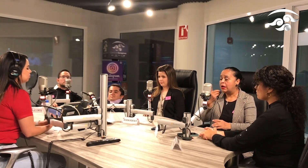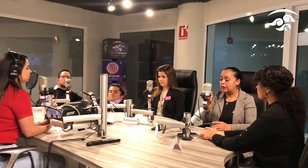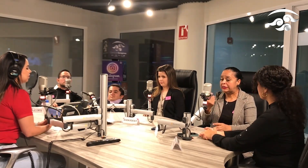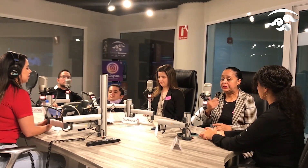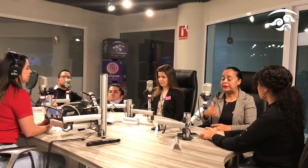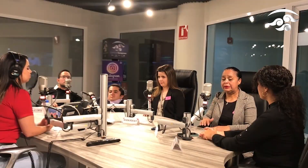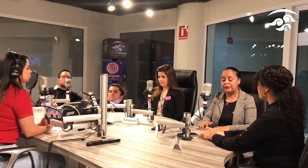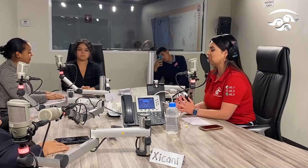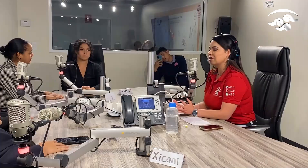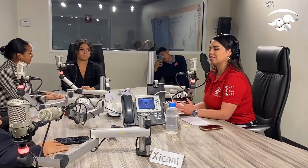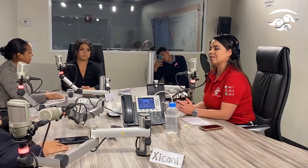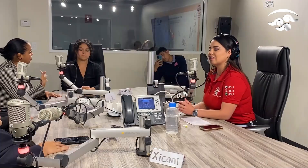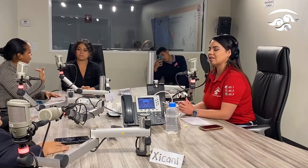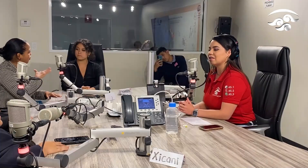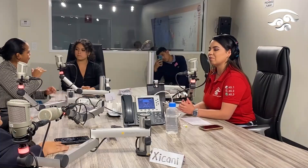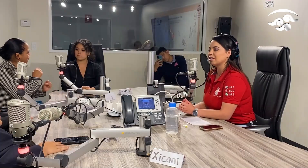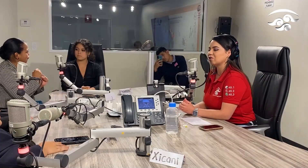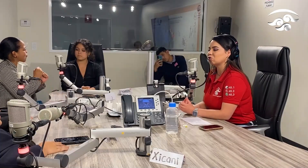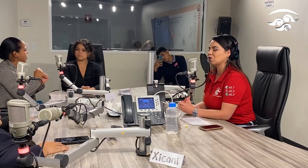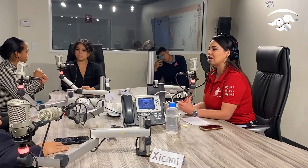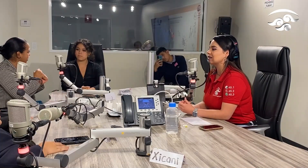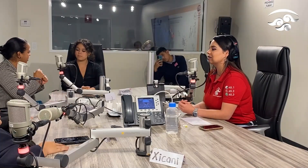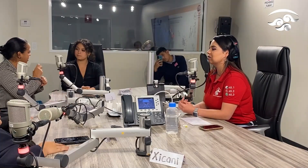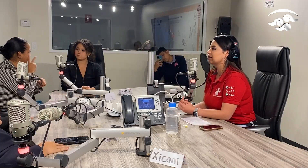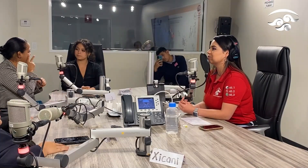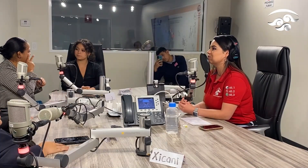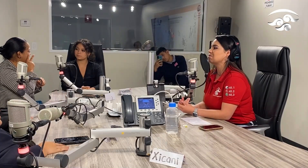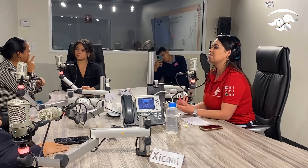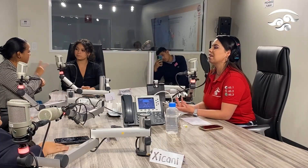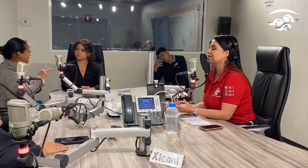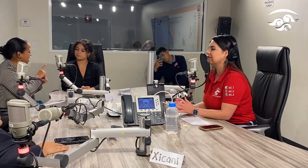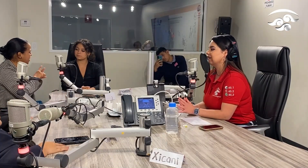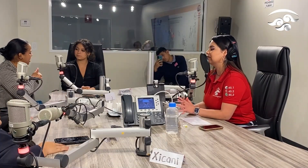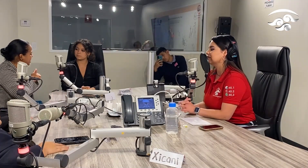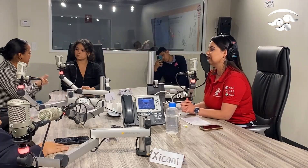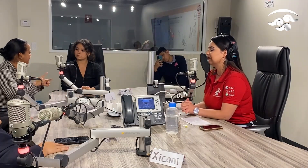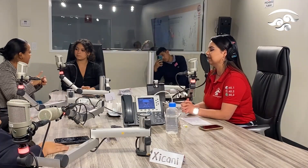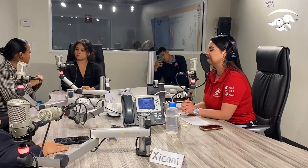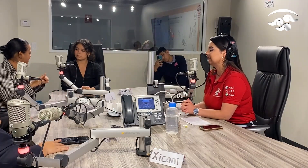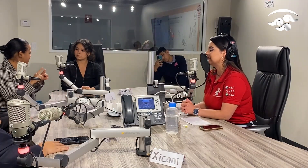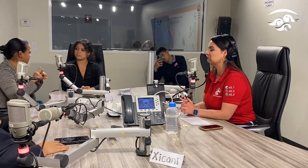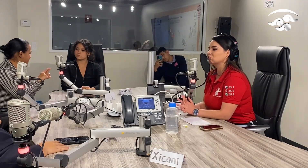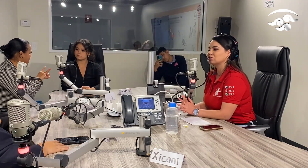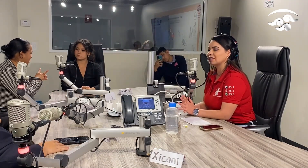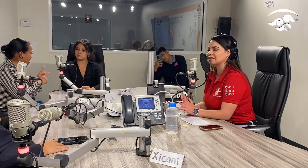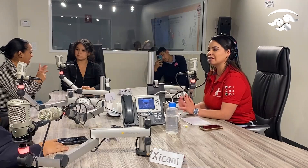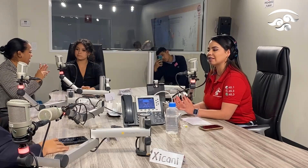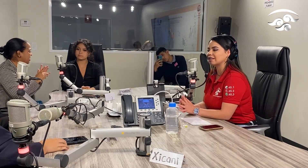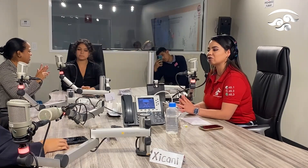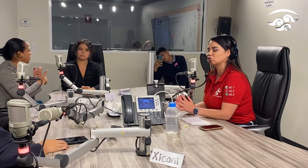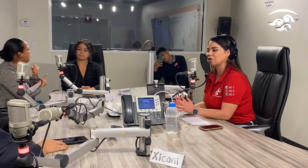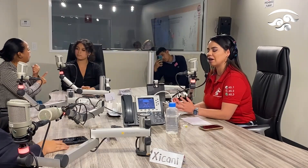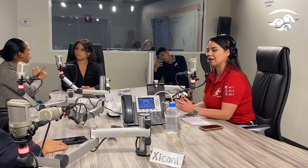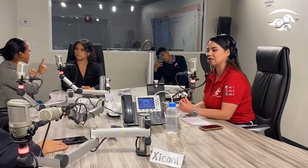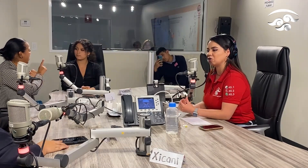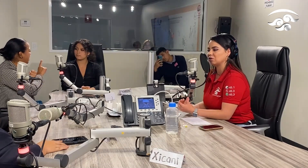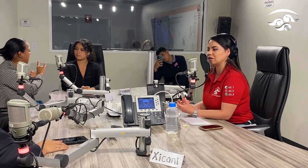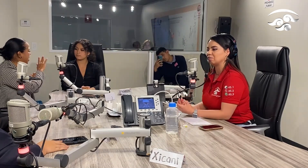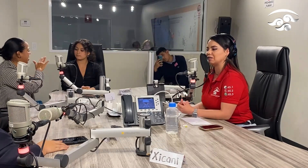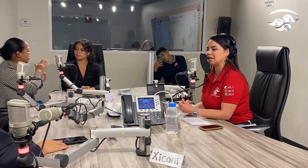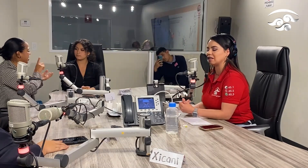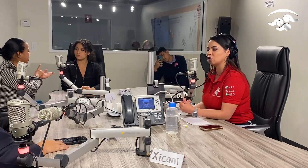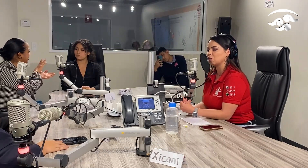Qué fuerte tratar de ver todas las diferentes circunstancias que sufre la gente